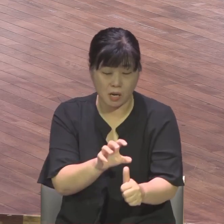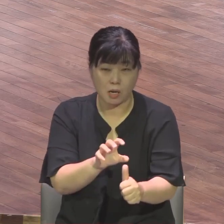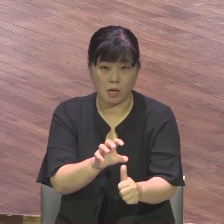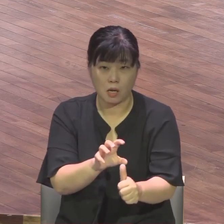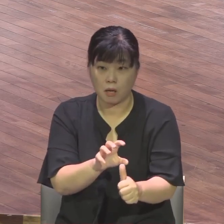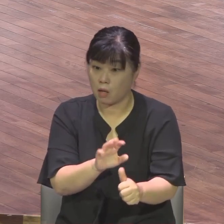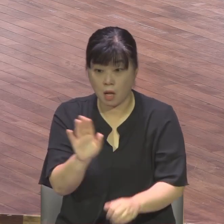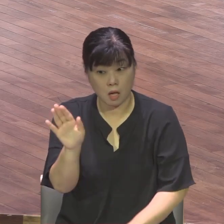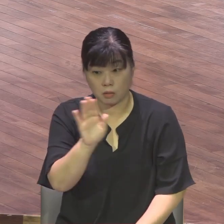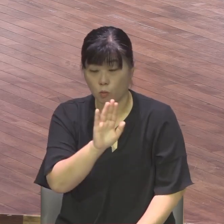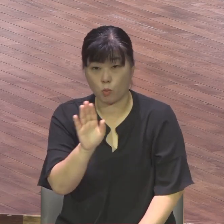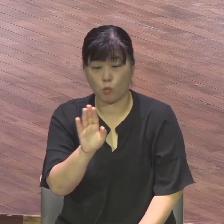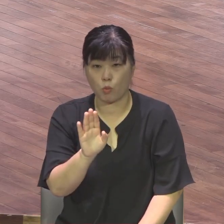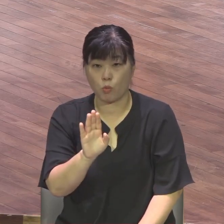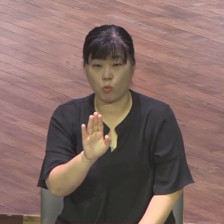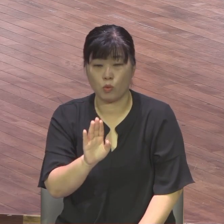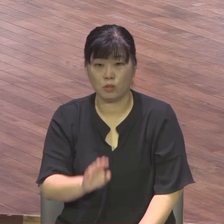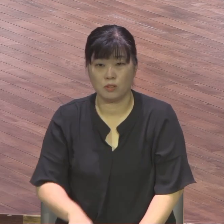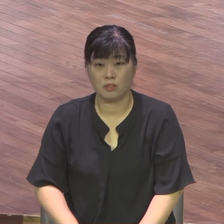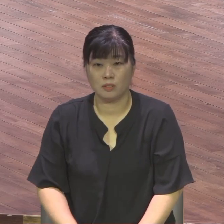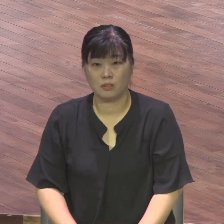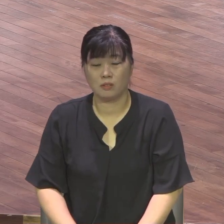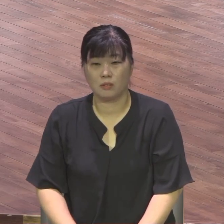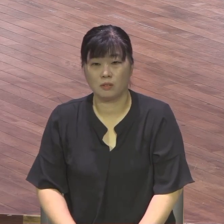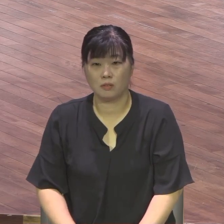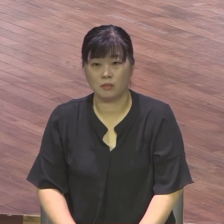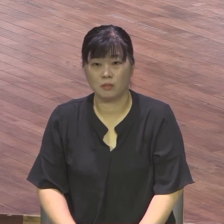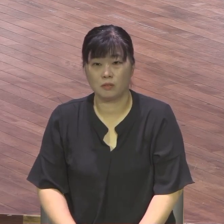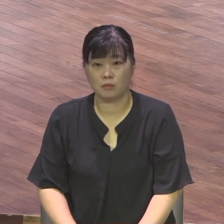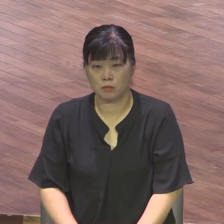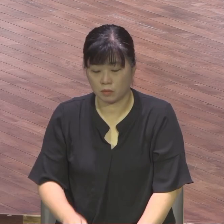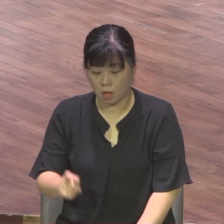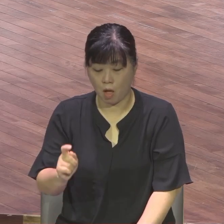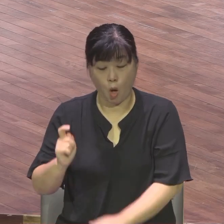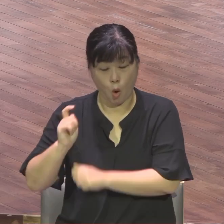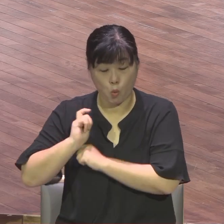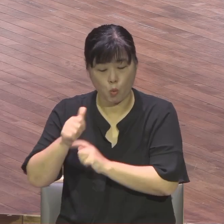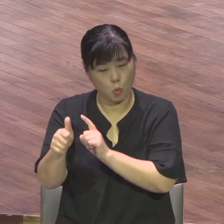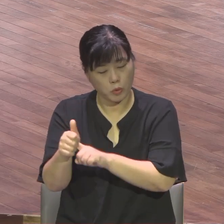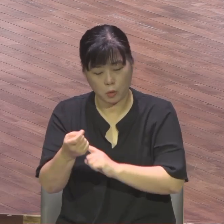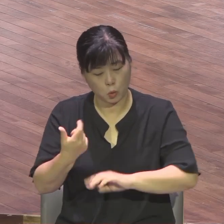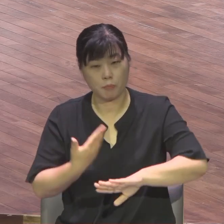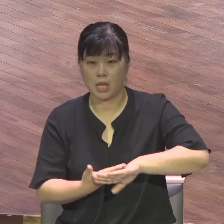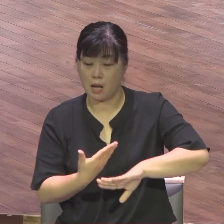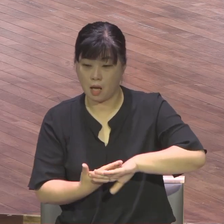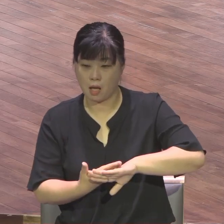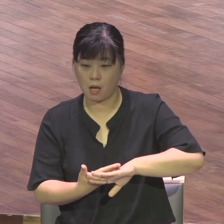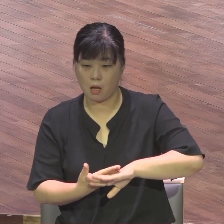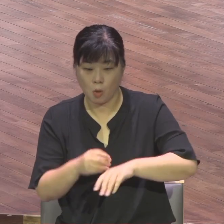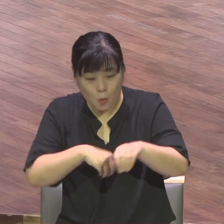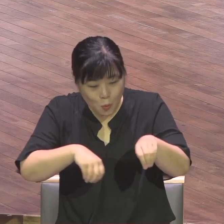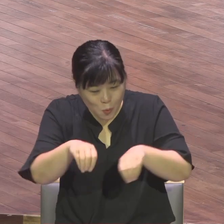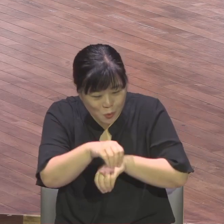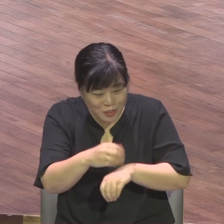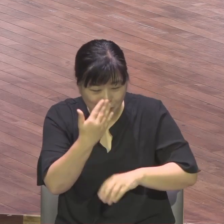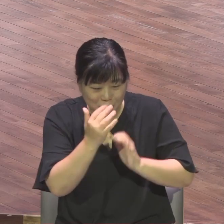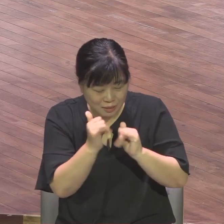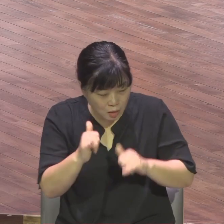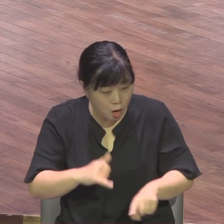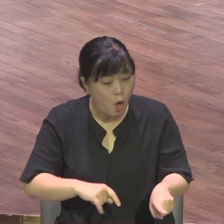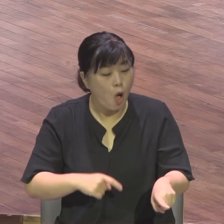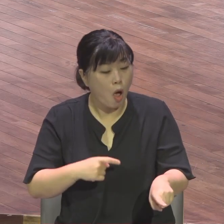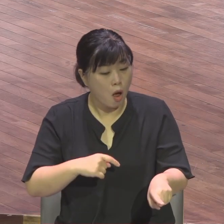억압하고 대부분 다 그렇게 하는데 이 사람은 그렇게 하지 않았어요. 오히려 구제하고